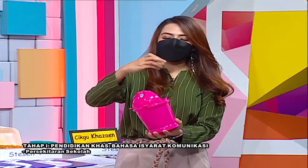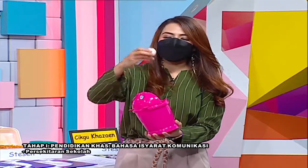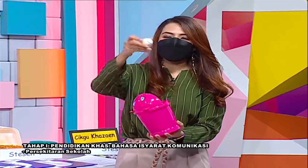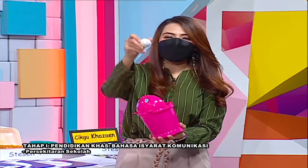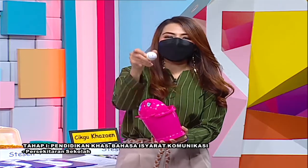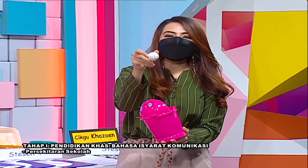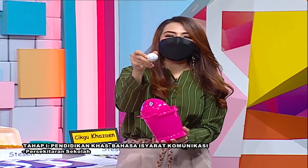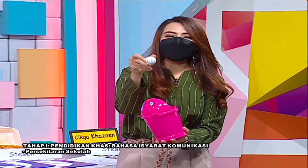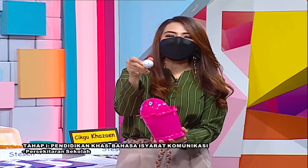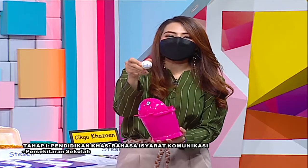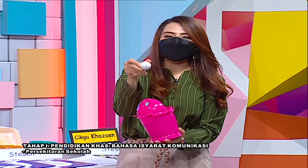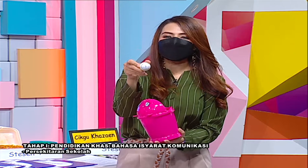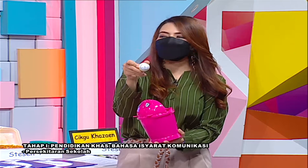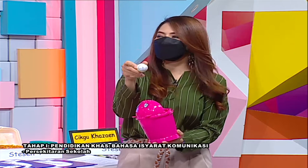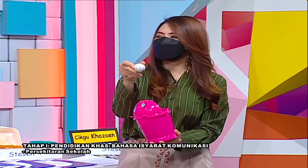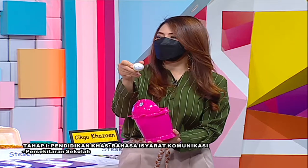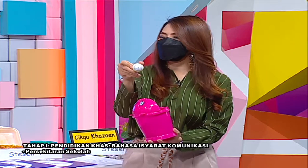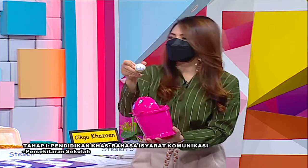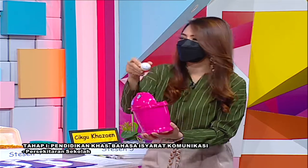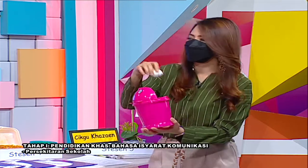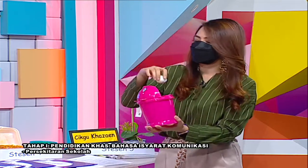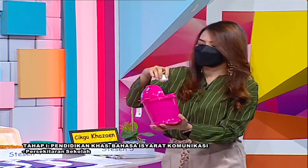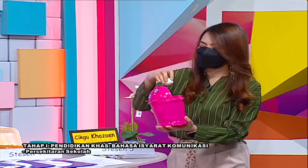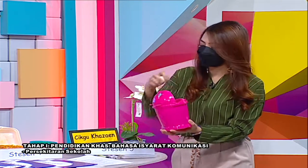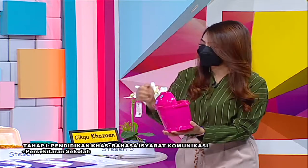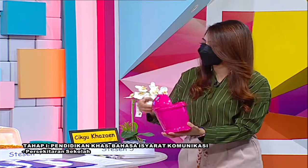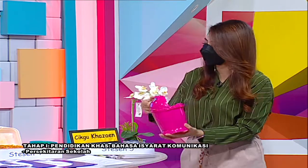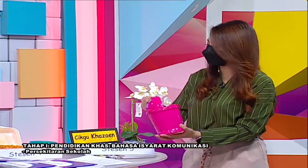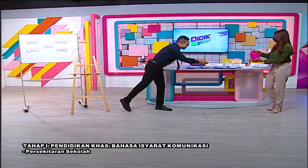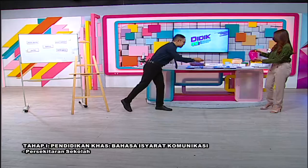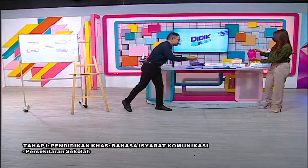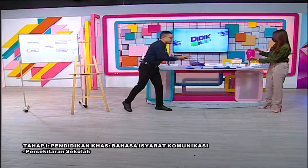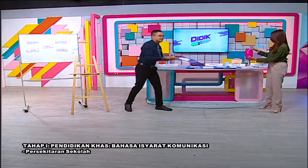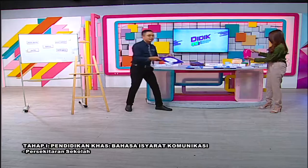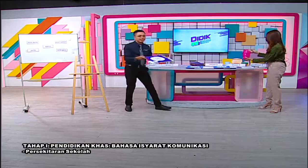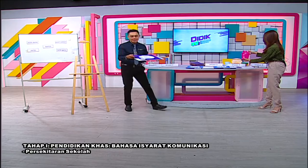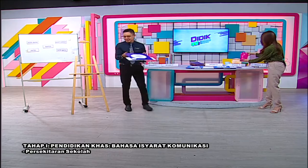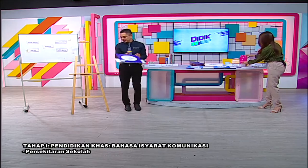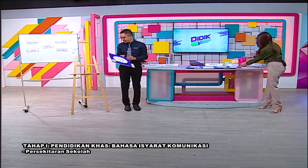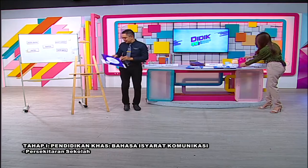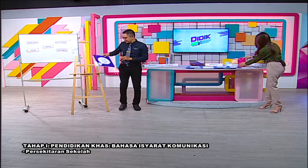Nombor 3. Nombor 3. Kita tengok kad nombor 3. Okey.